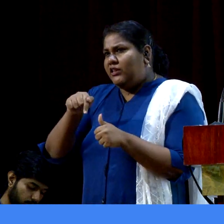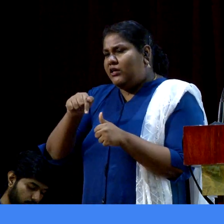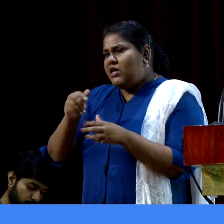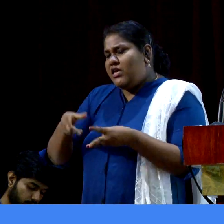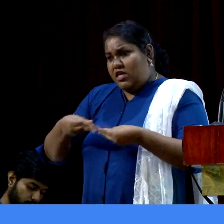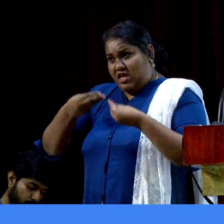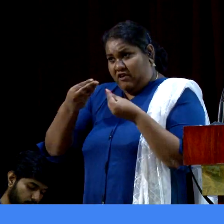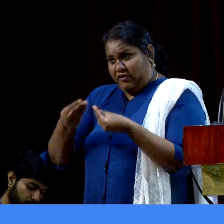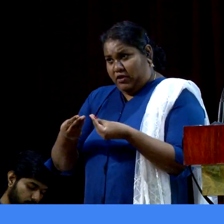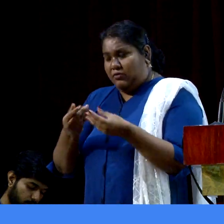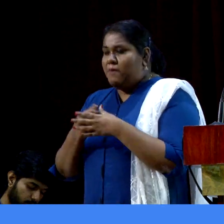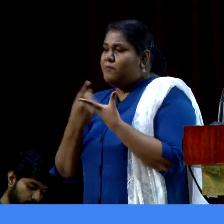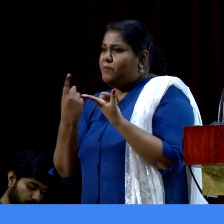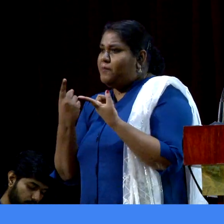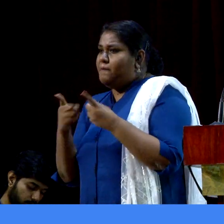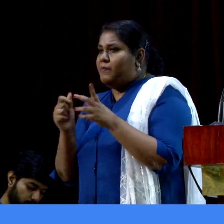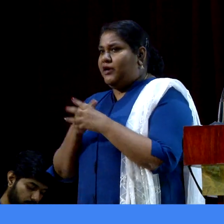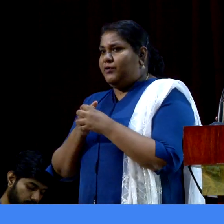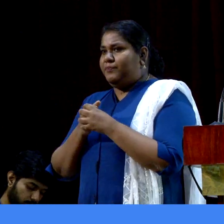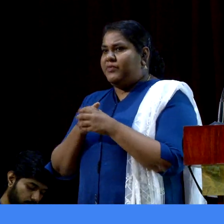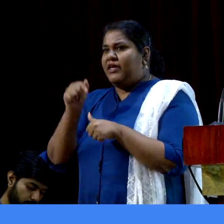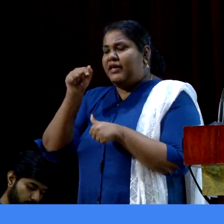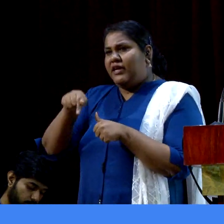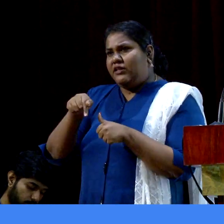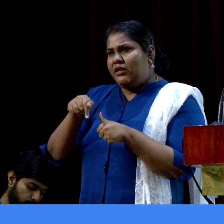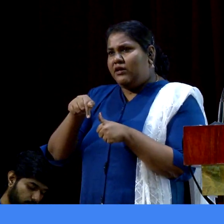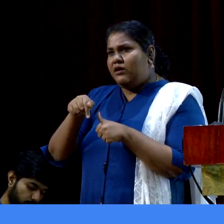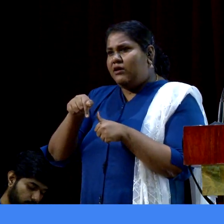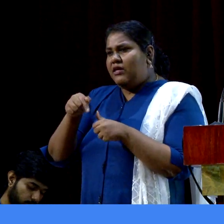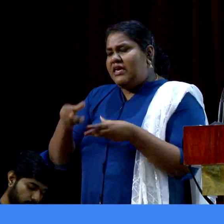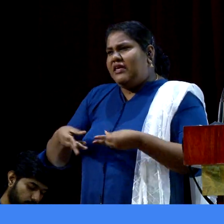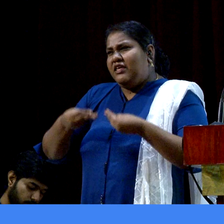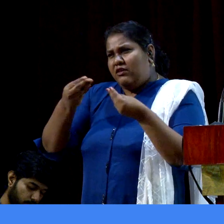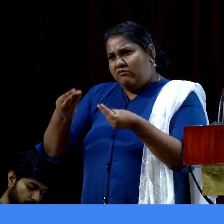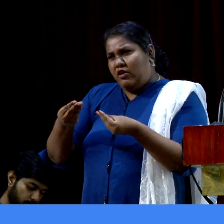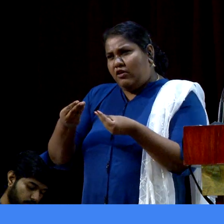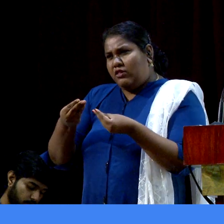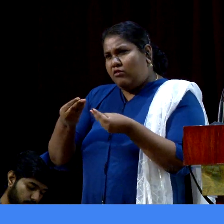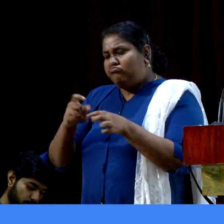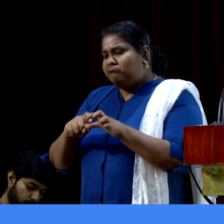கூட அளவுகள் அவுன்ஸ் என்ற அந்த காலகட்டத்தில் சொல்லக்கூடியது.